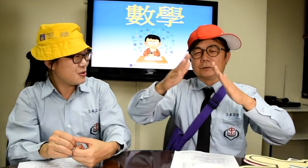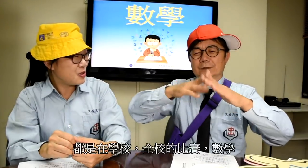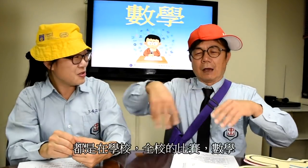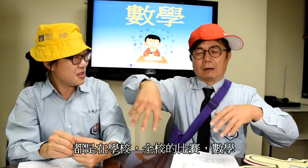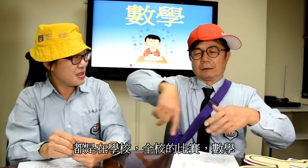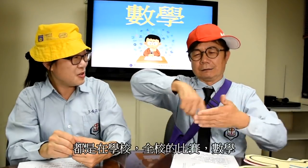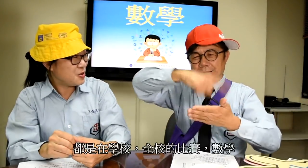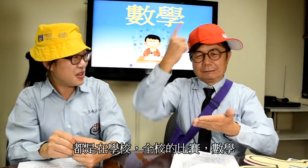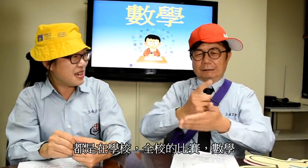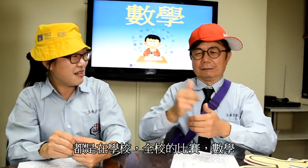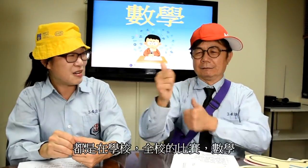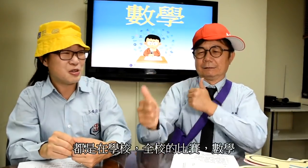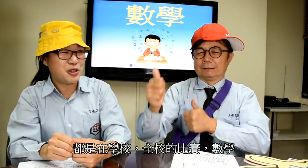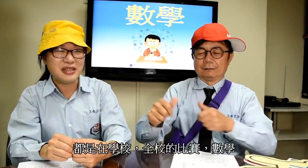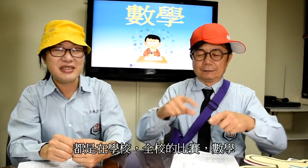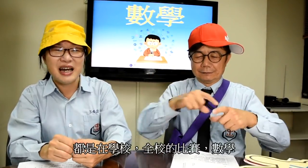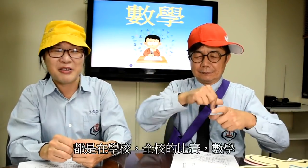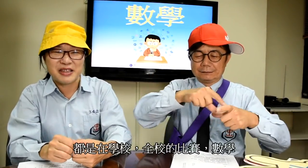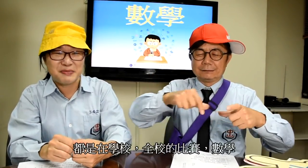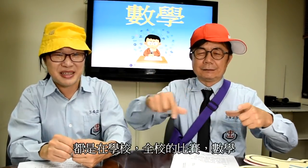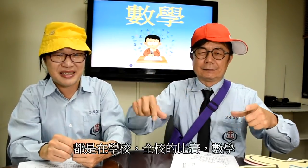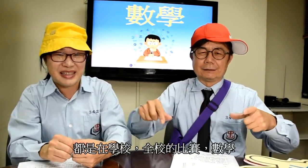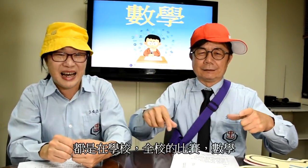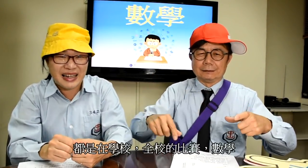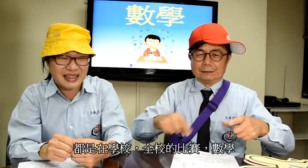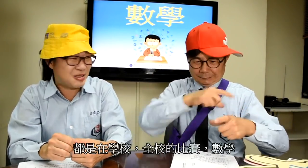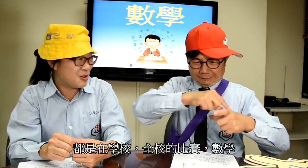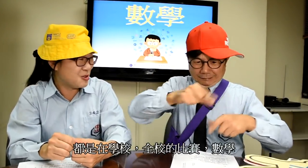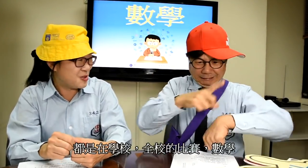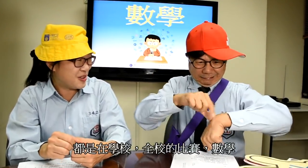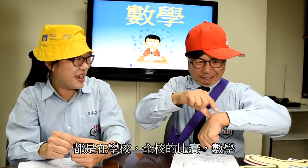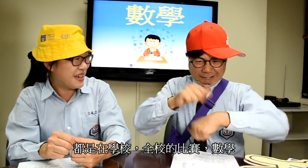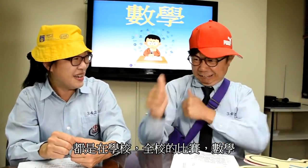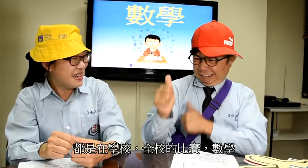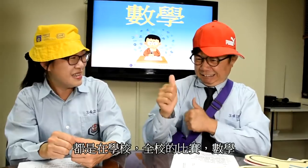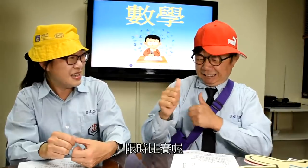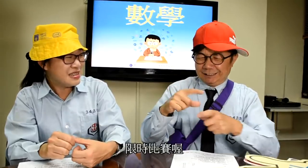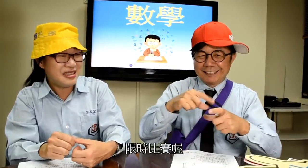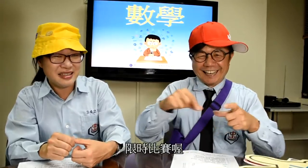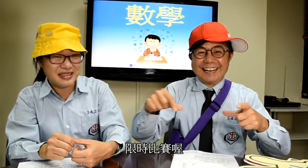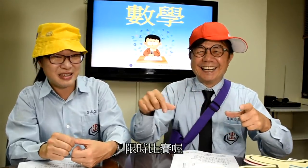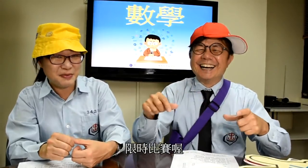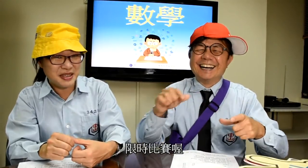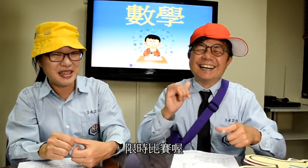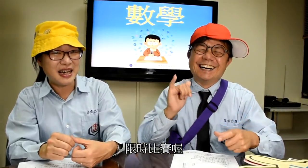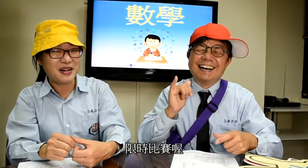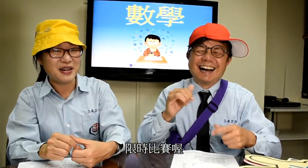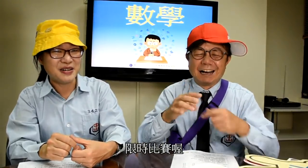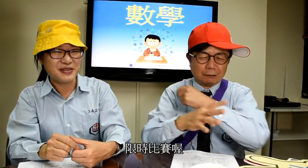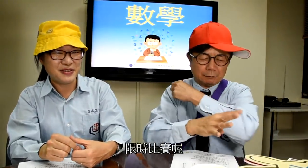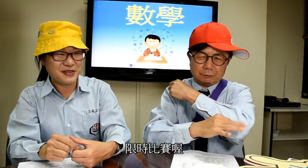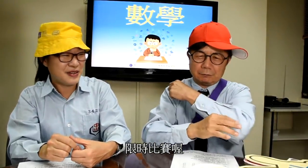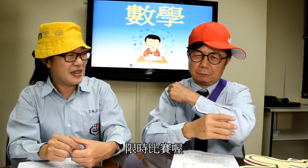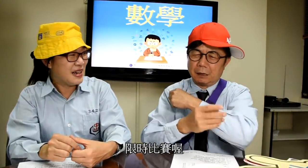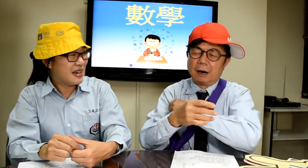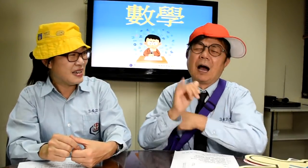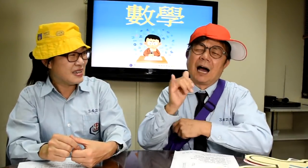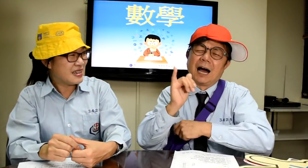都是在学校全校的比赛，数学限时比赛哦，基